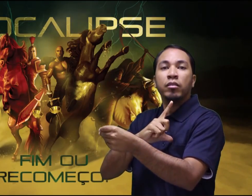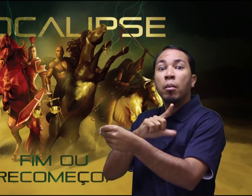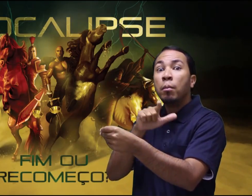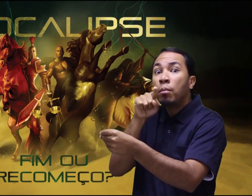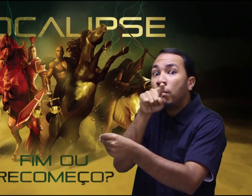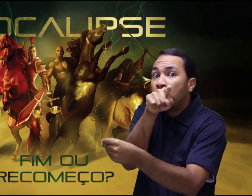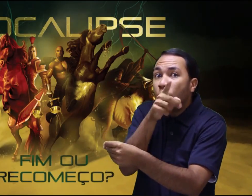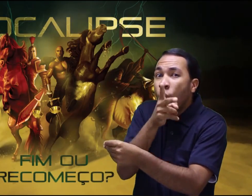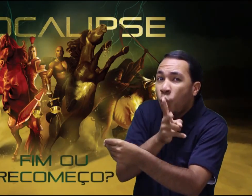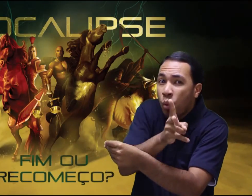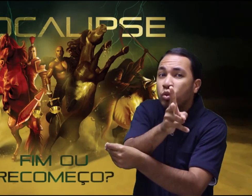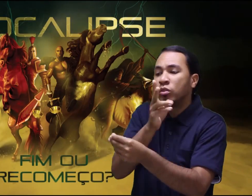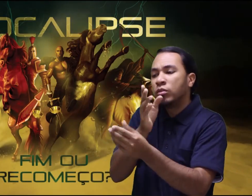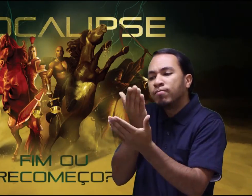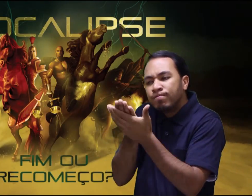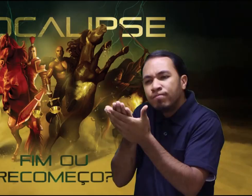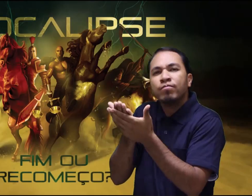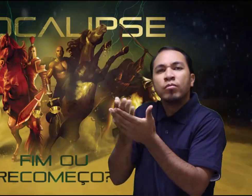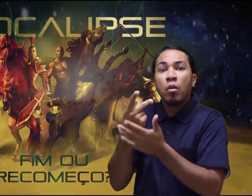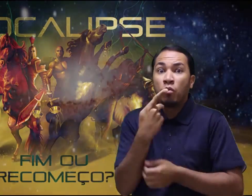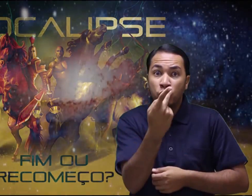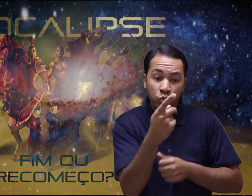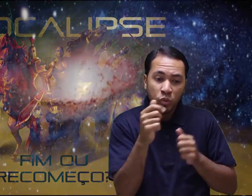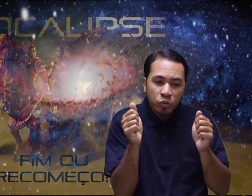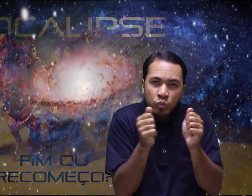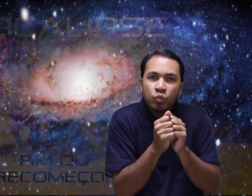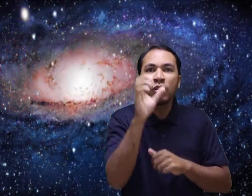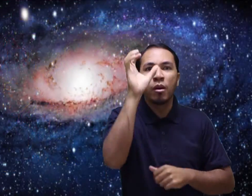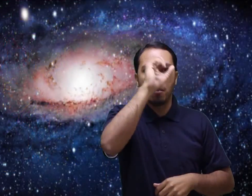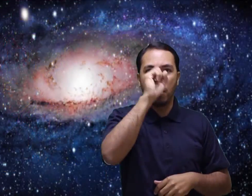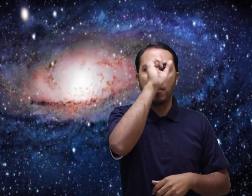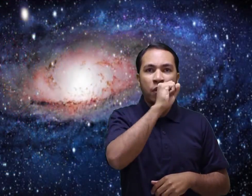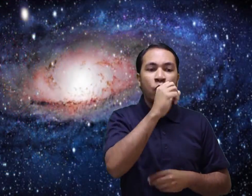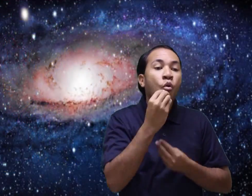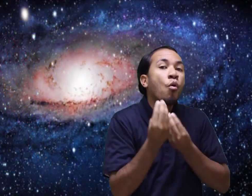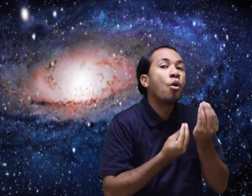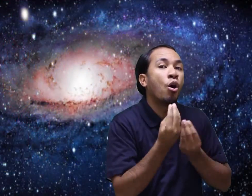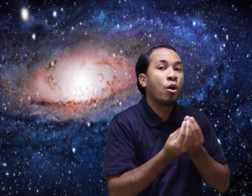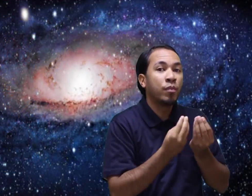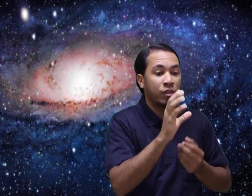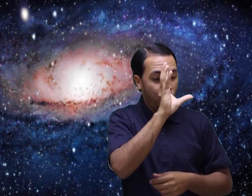nesse livro. Por isso, continue estudando junto comigo, para aprendermos